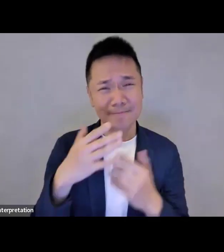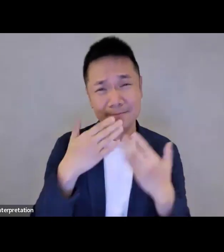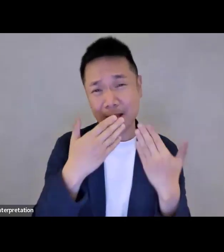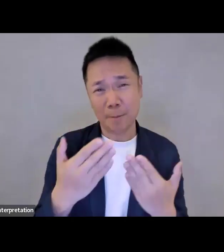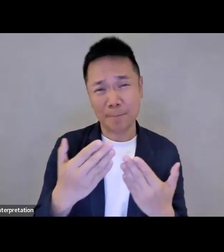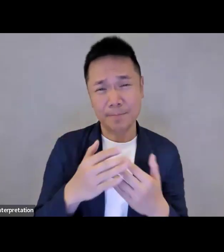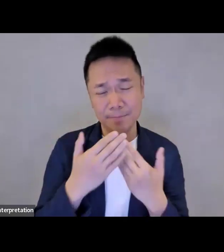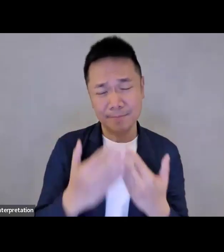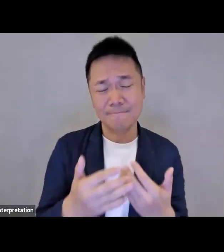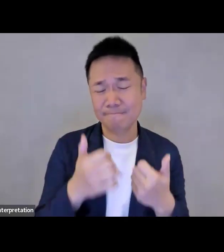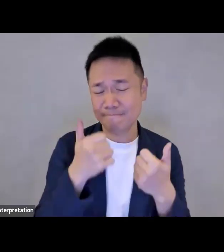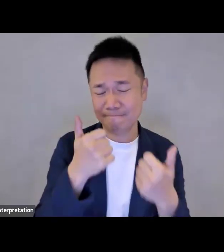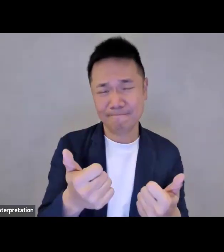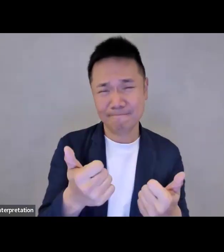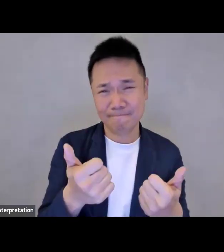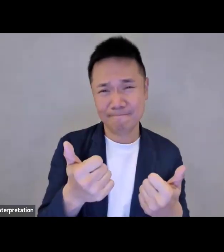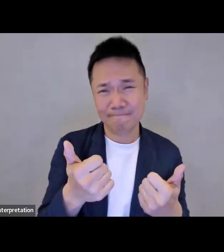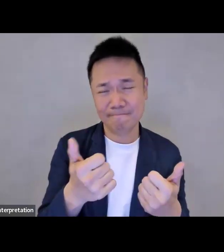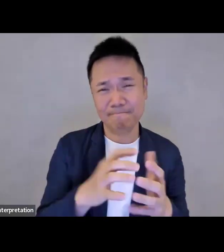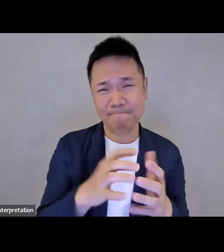谢谢在座各位。